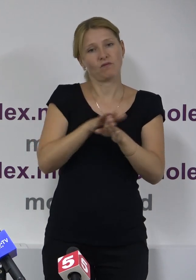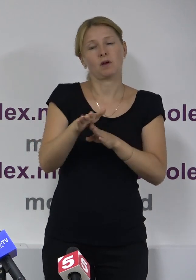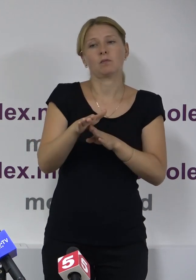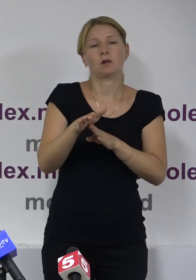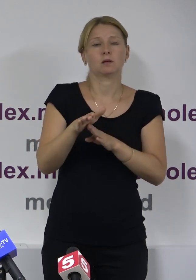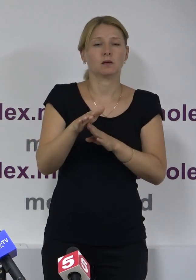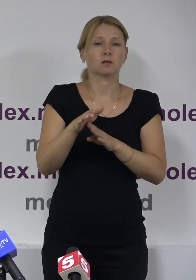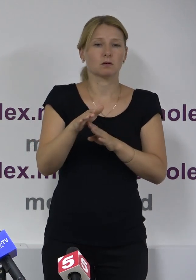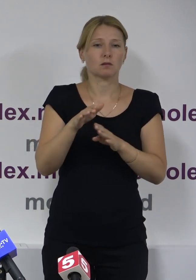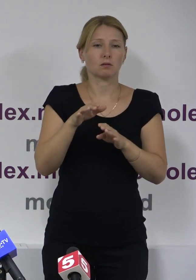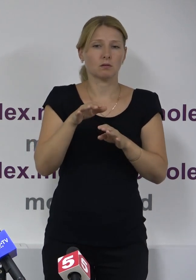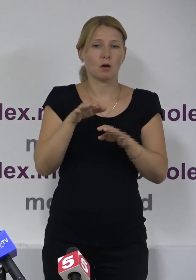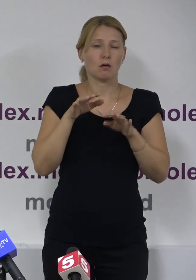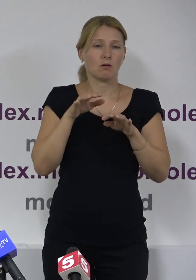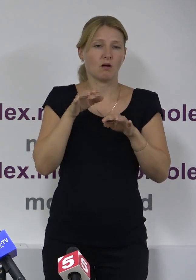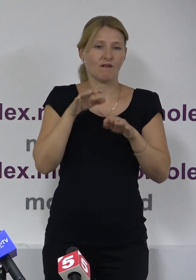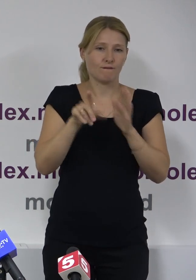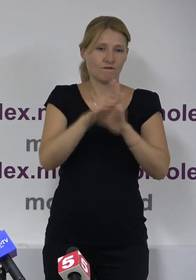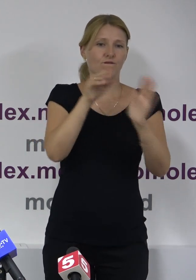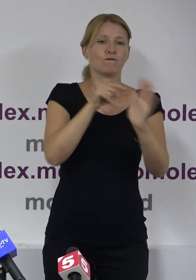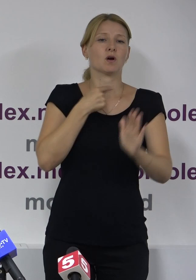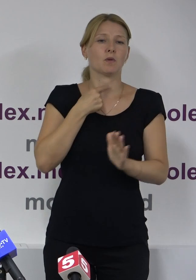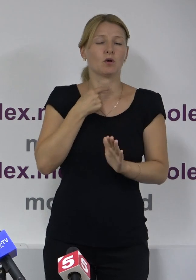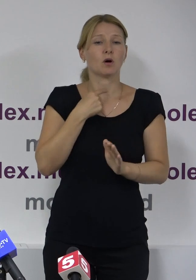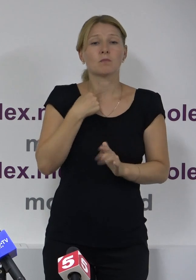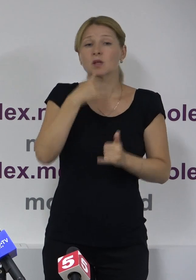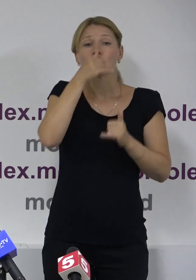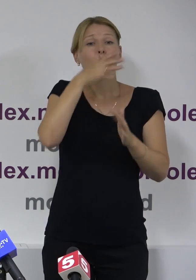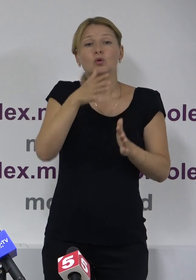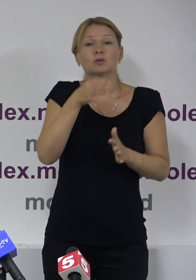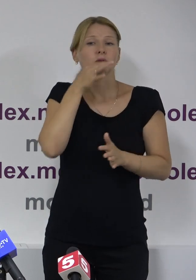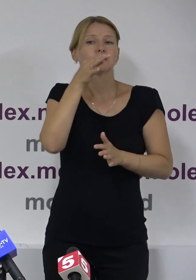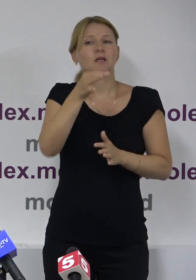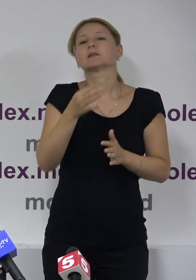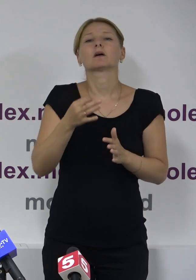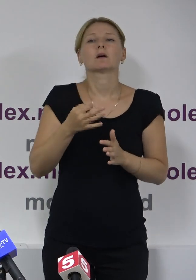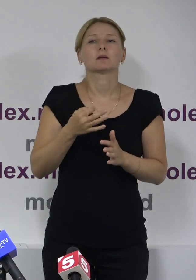același timp, nu putem să estimăm cât de mare ar putea să fie această